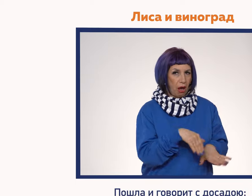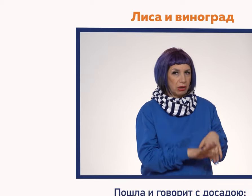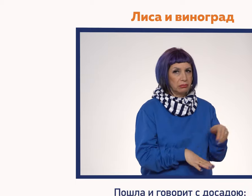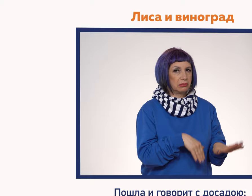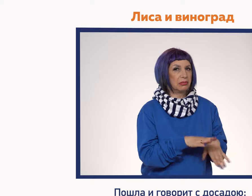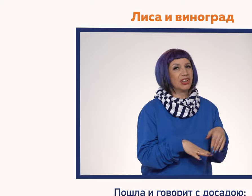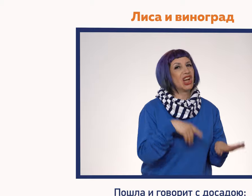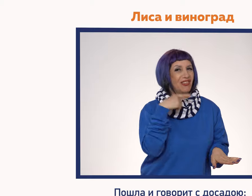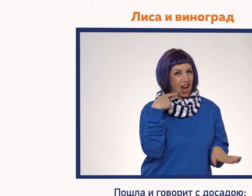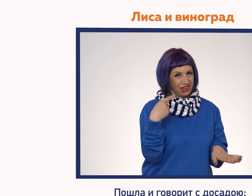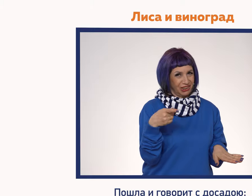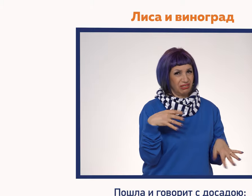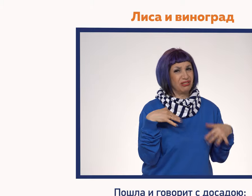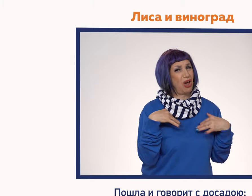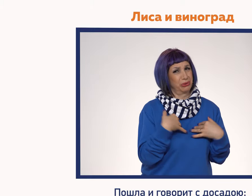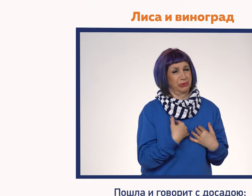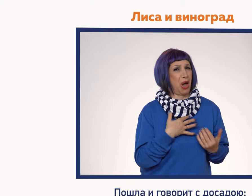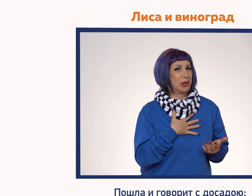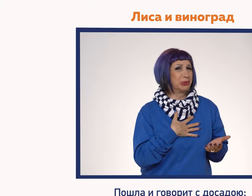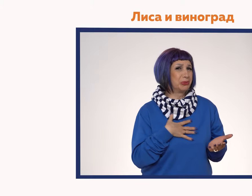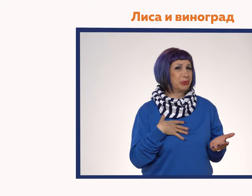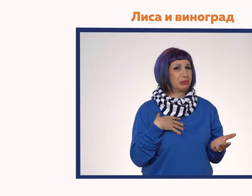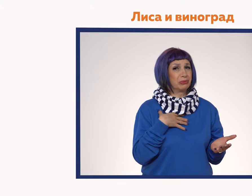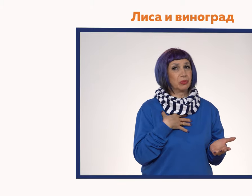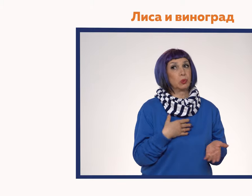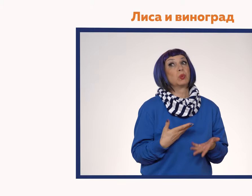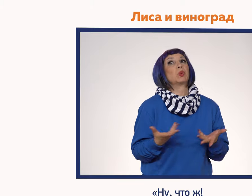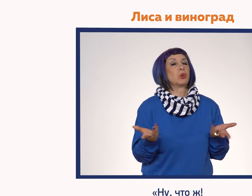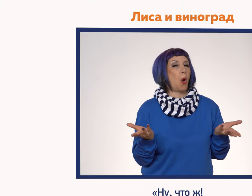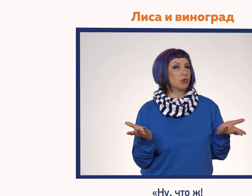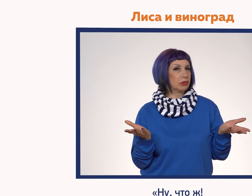пошла и говорит с досадою: ну что ж,